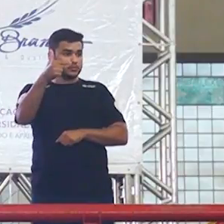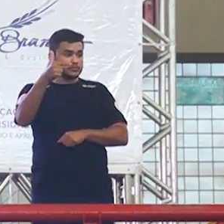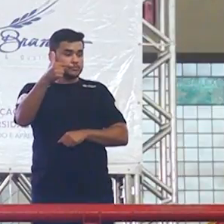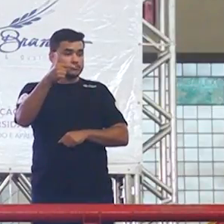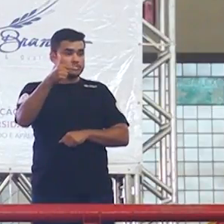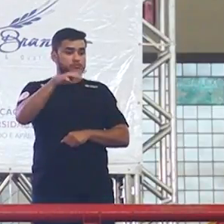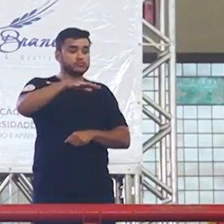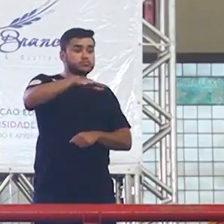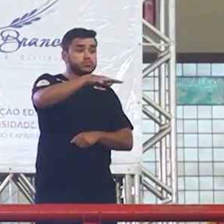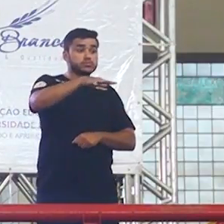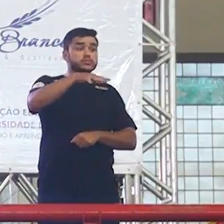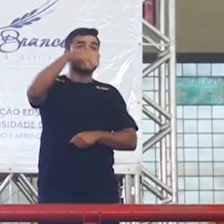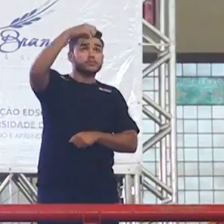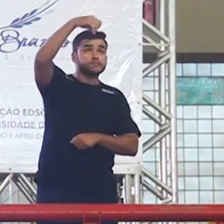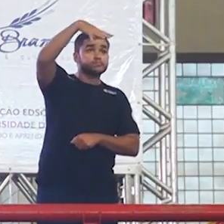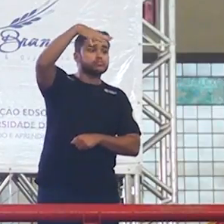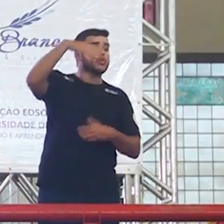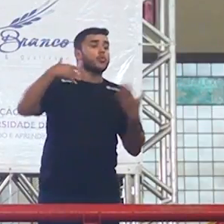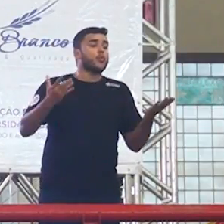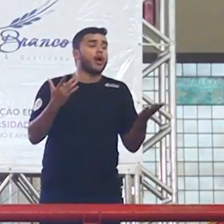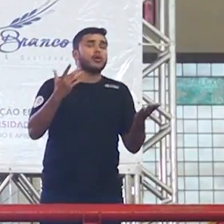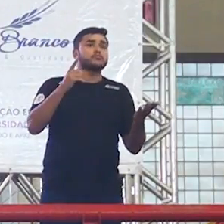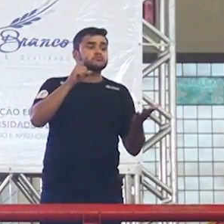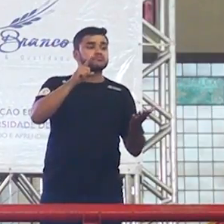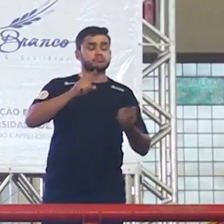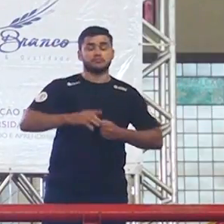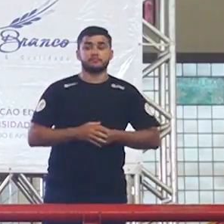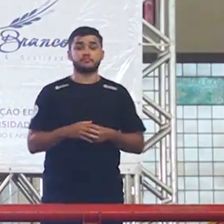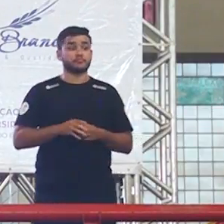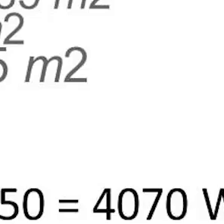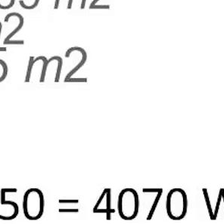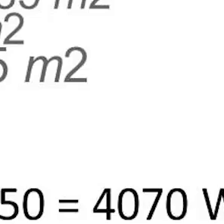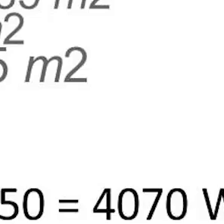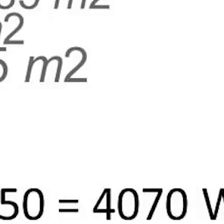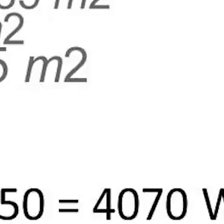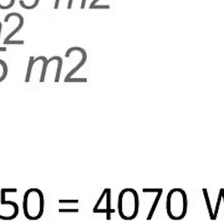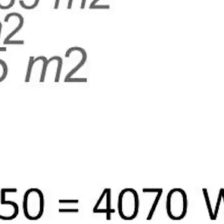metros quadrados. Beleza. Corredor,